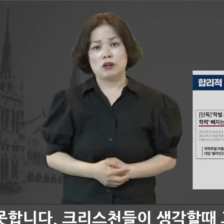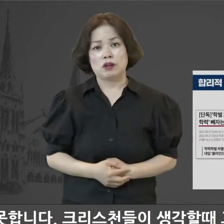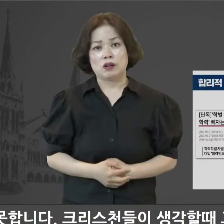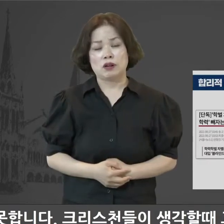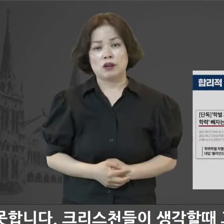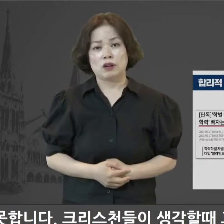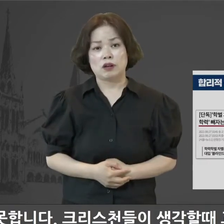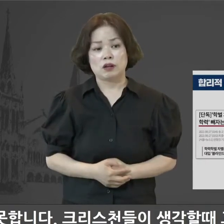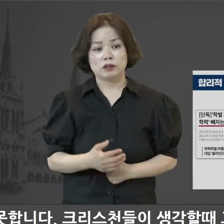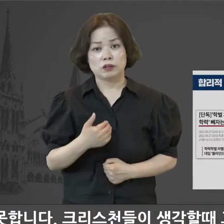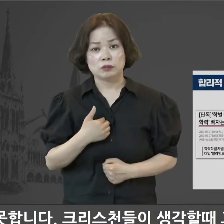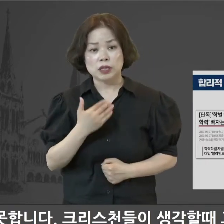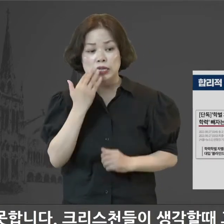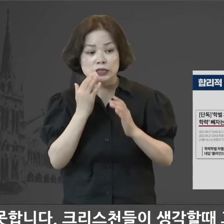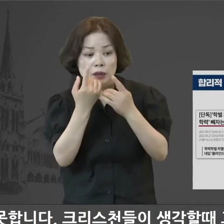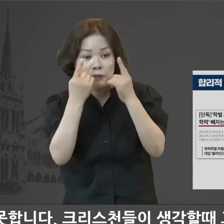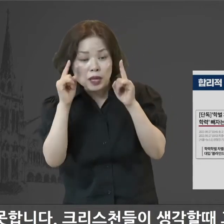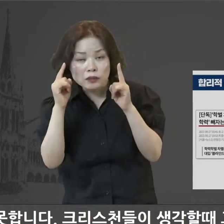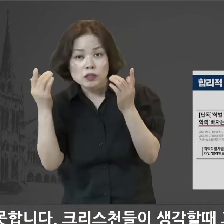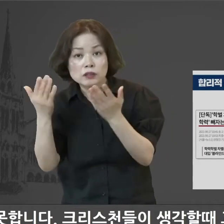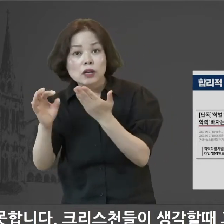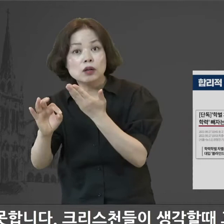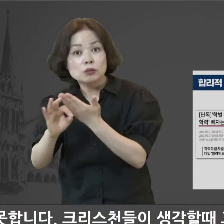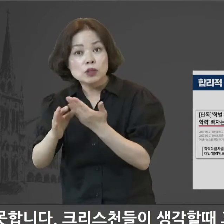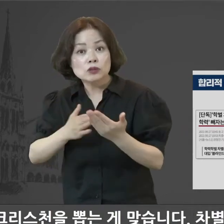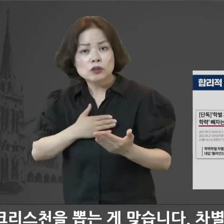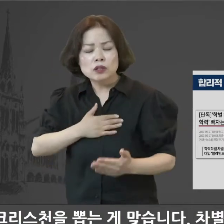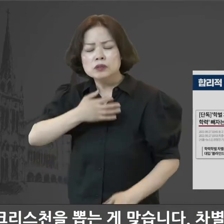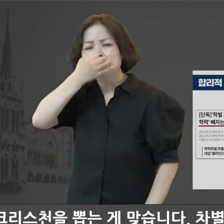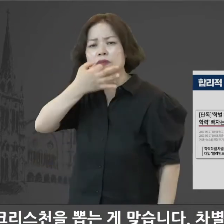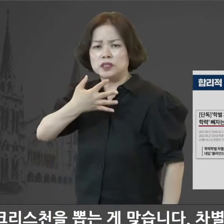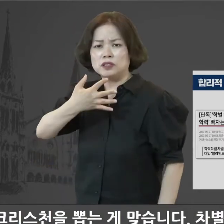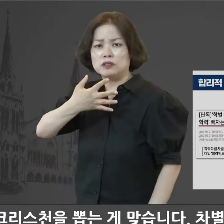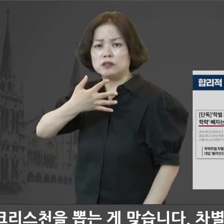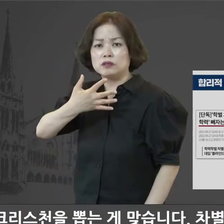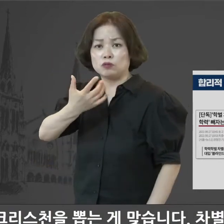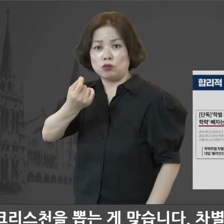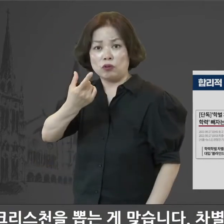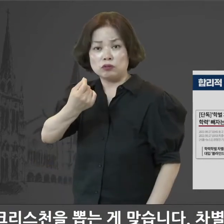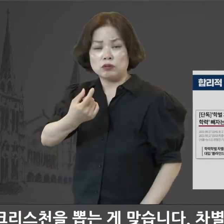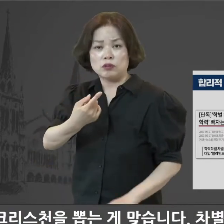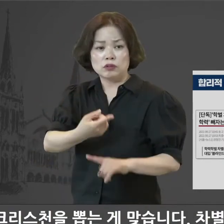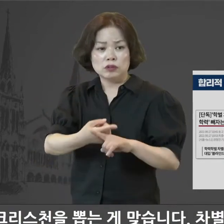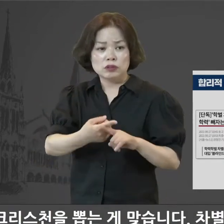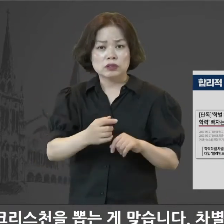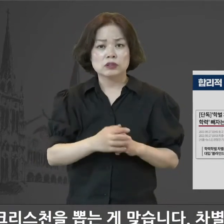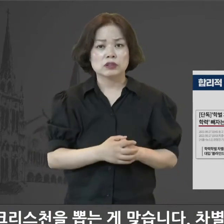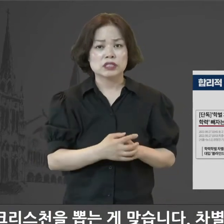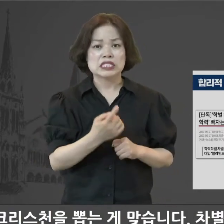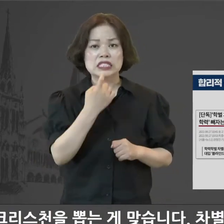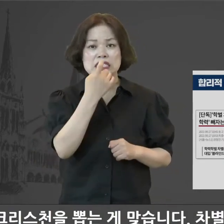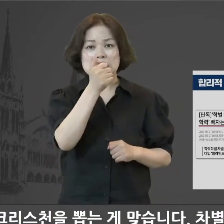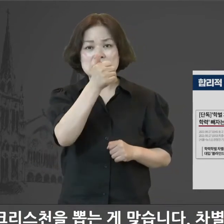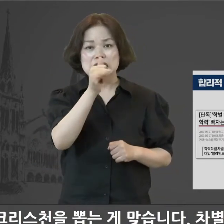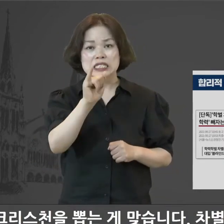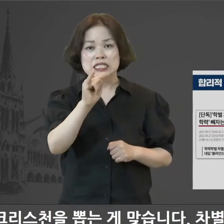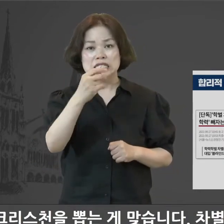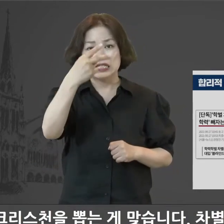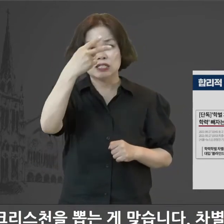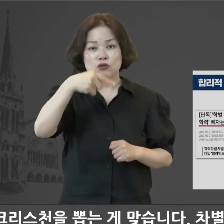그러니까 저보고 이슬람 대학에서 근무하라 그러면 저는 굉장히 힘들 것 같아요. 힌두 대학에서 근무해라 그러면 정말 힘들 것